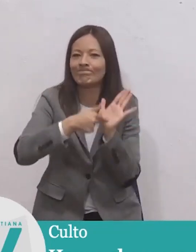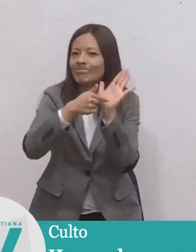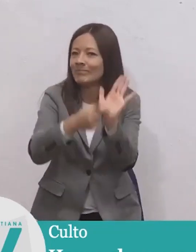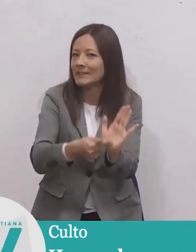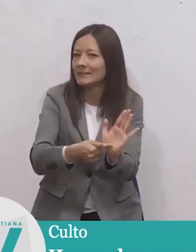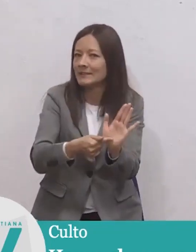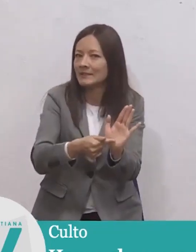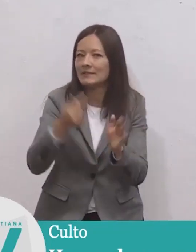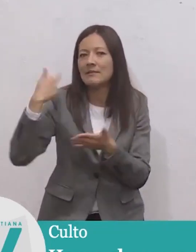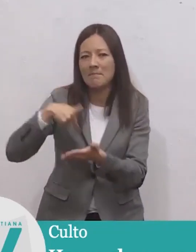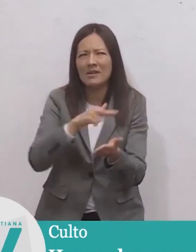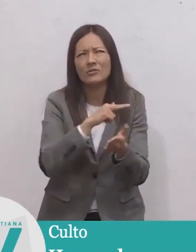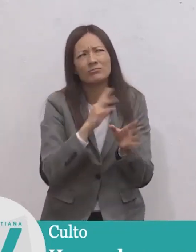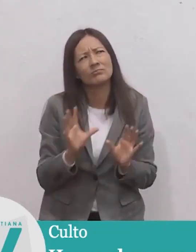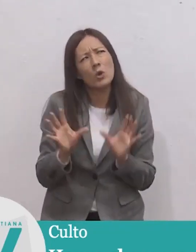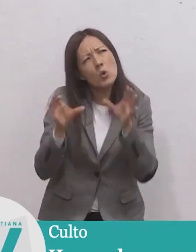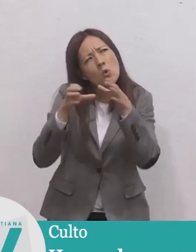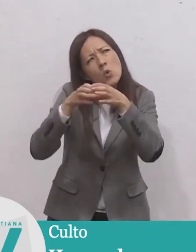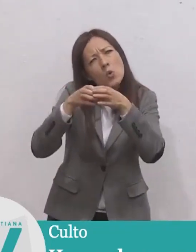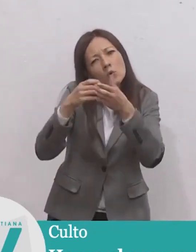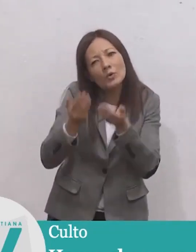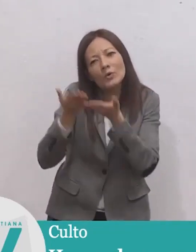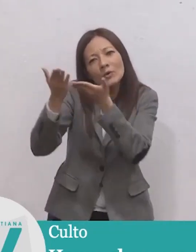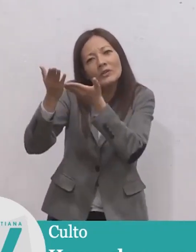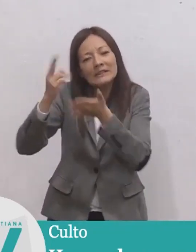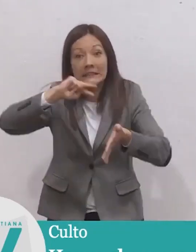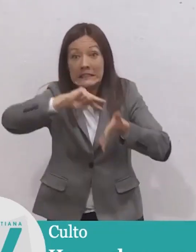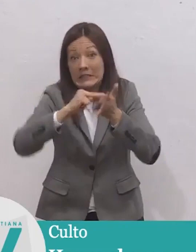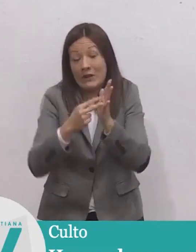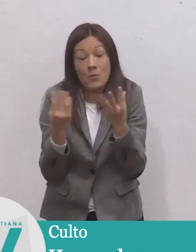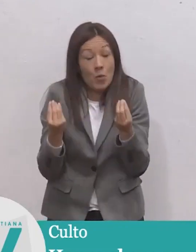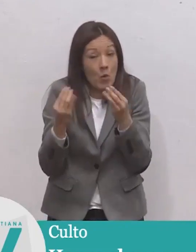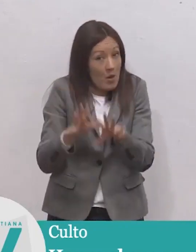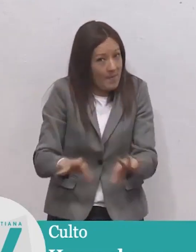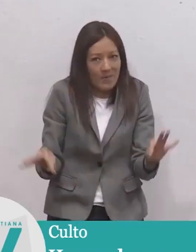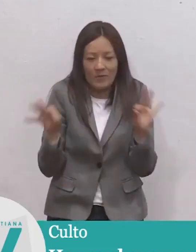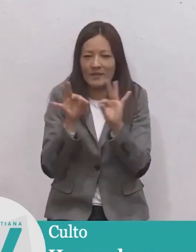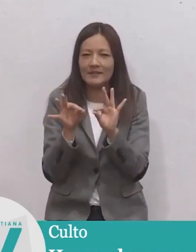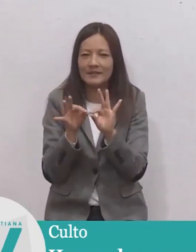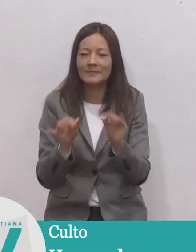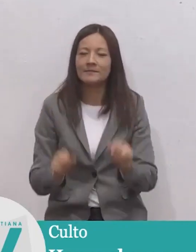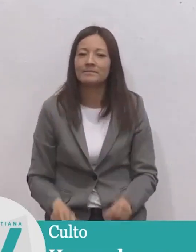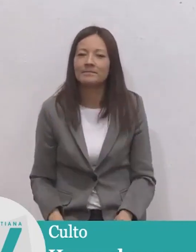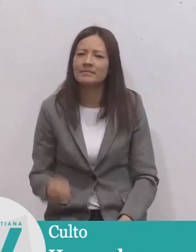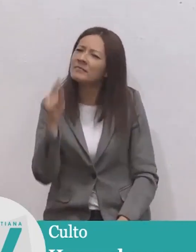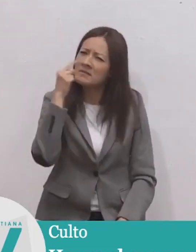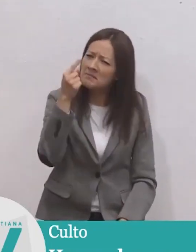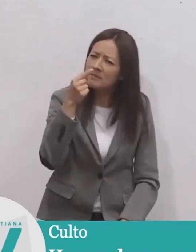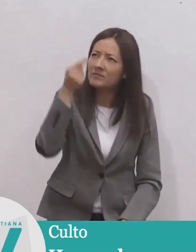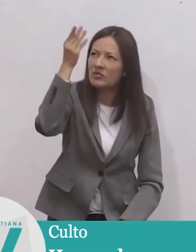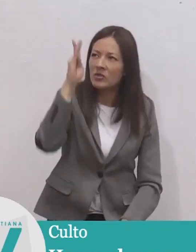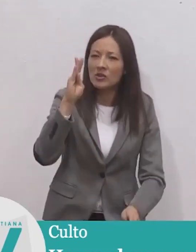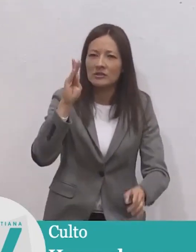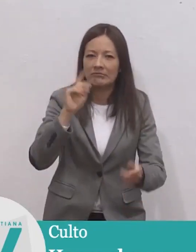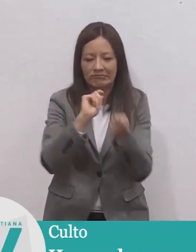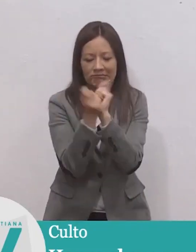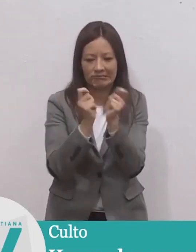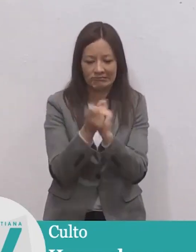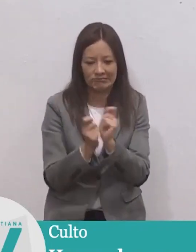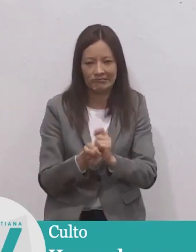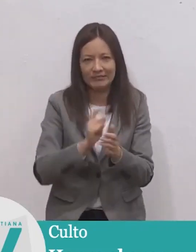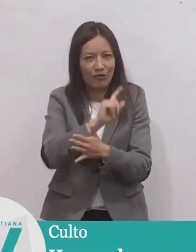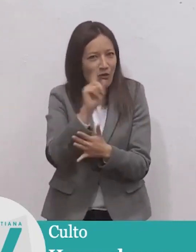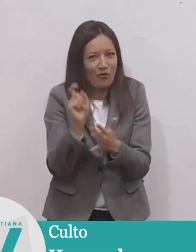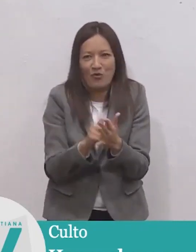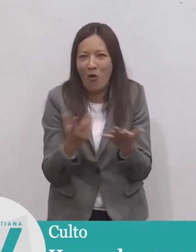para nosotros rendir el culto es algo demasiado importante. Y mire que el Señor nos ha desbaratado todo. El